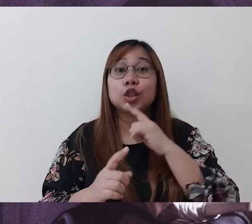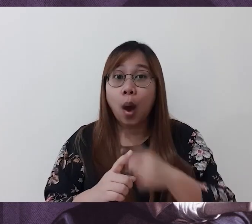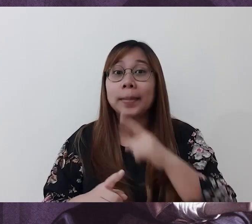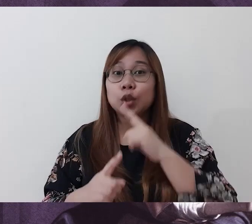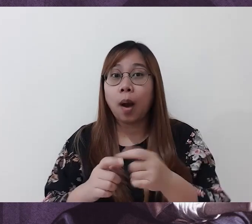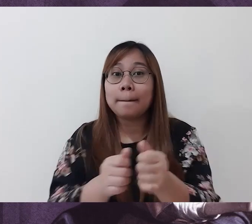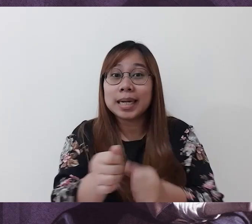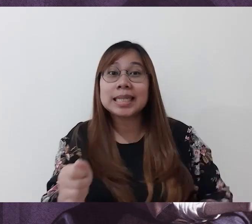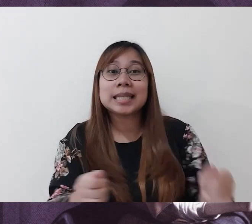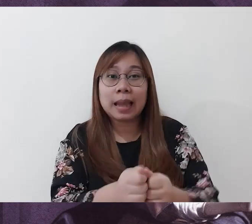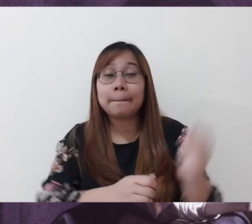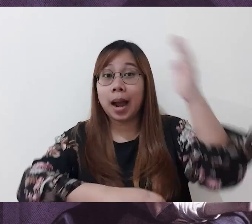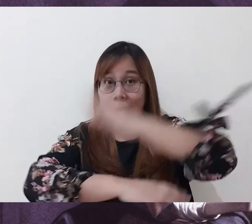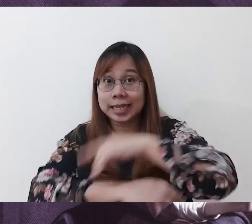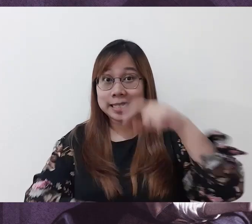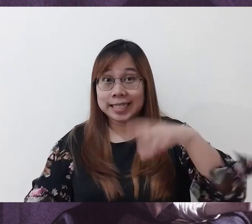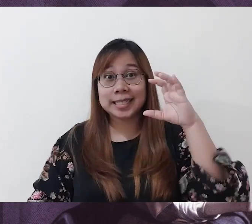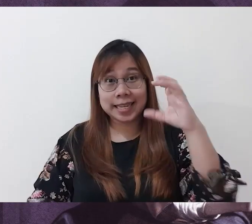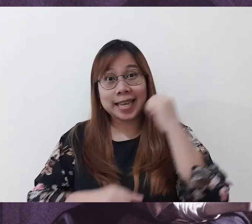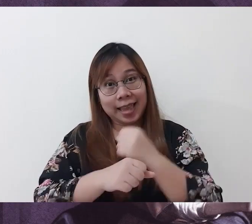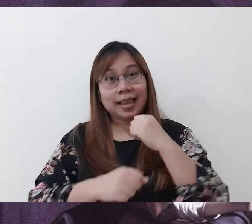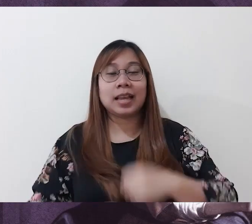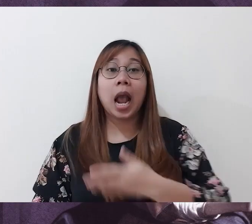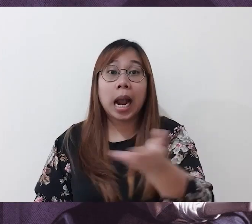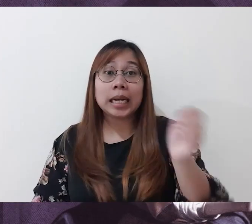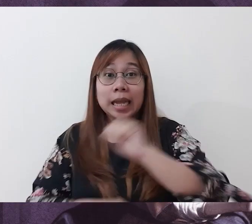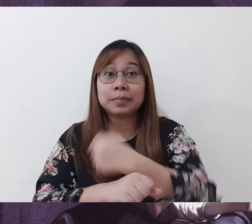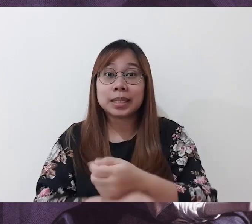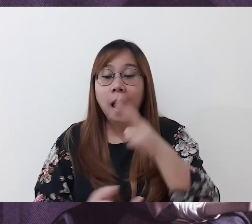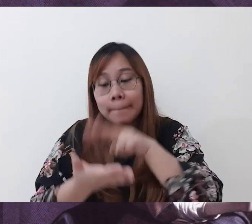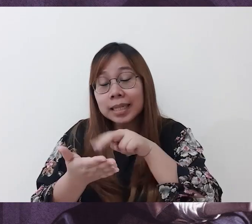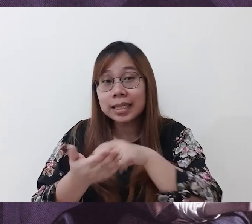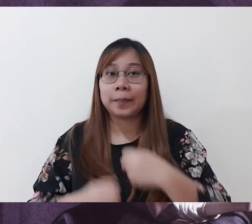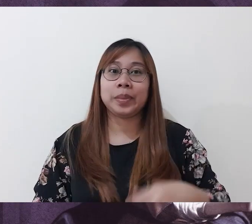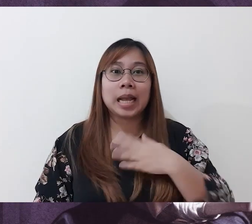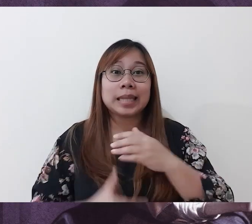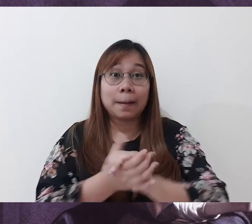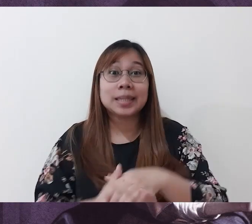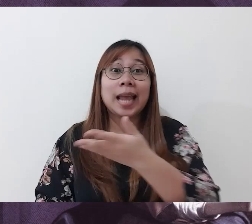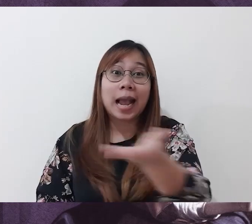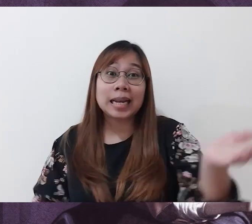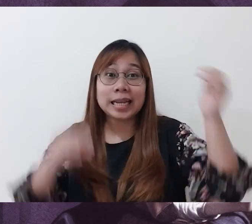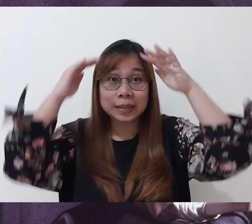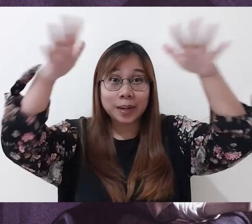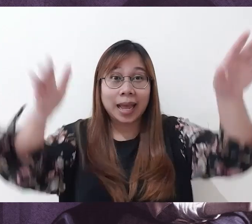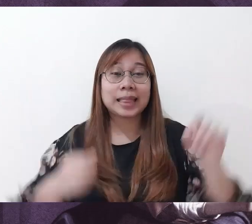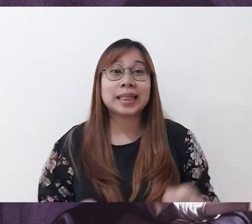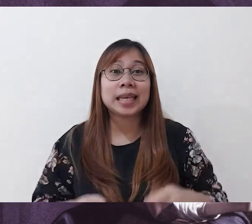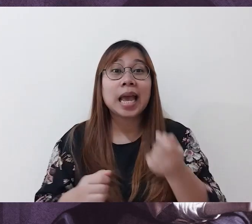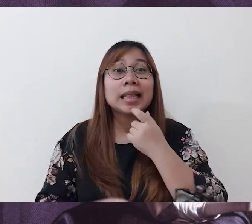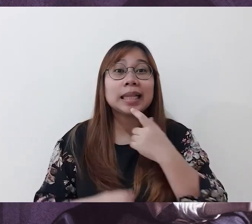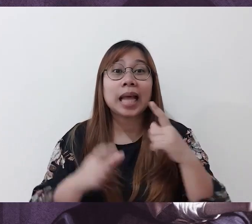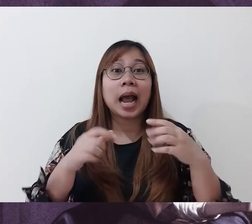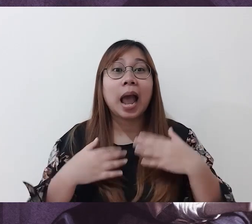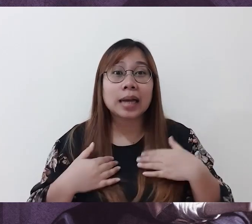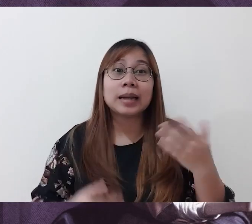hari dari grup kalian. Kalian bisa membacanya. Saya percaya kalian akan diberkati dengan series